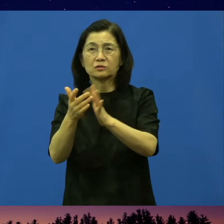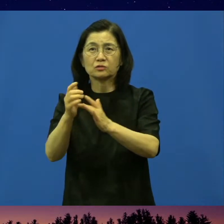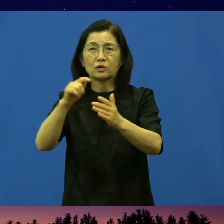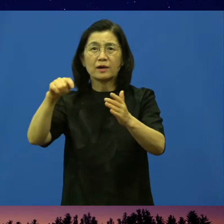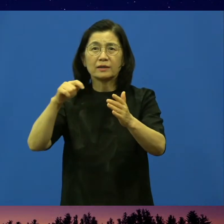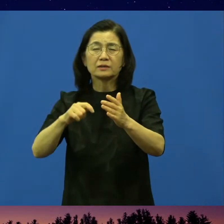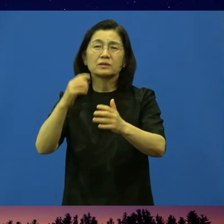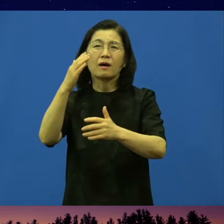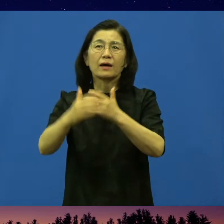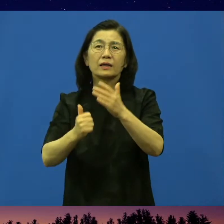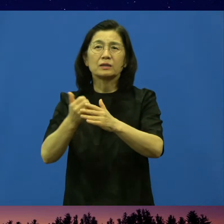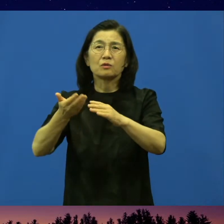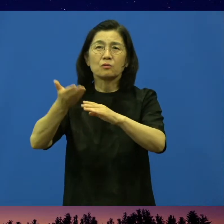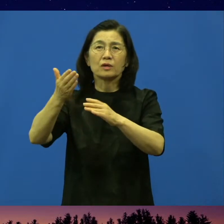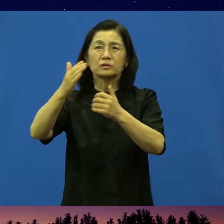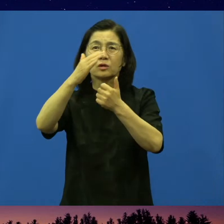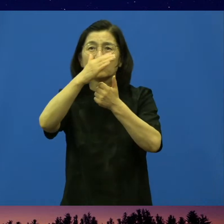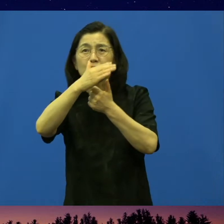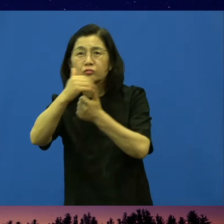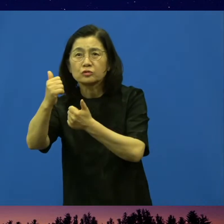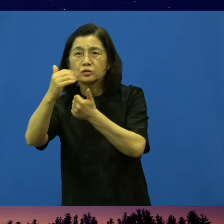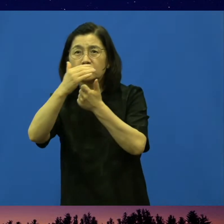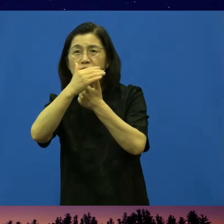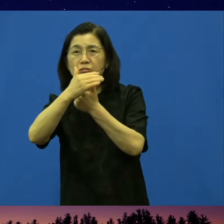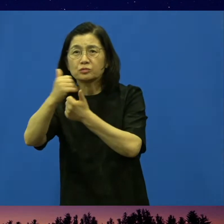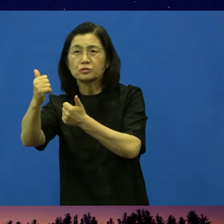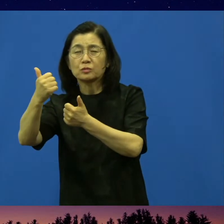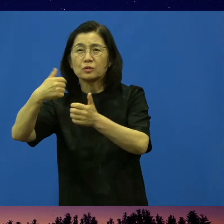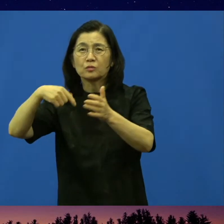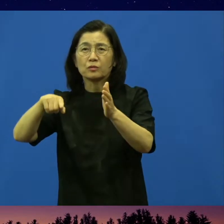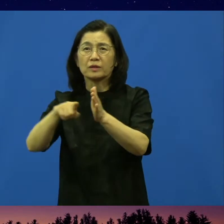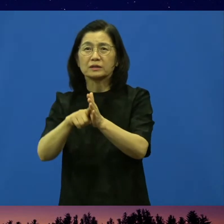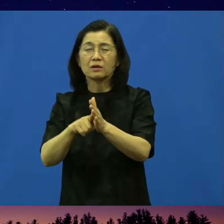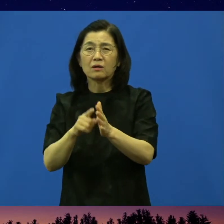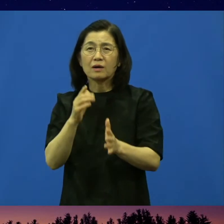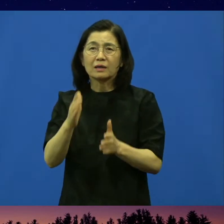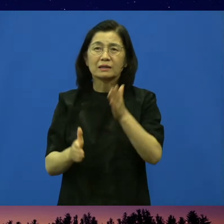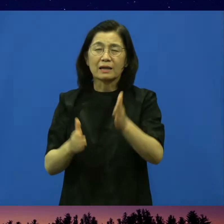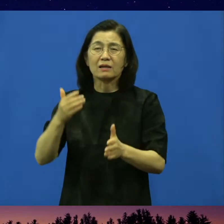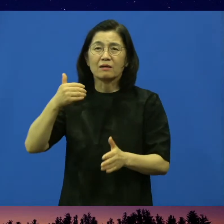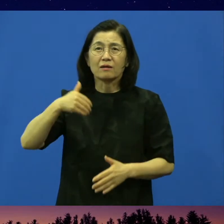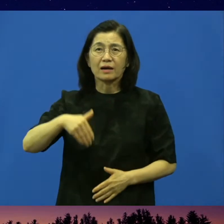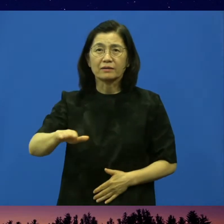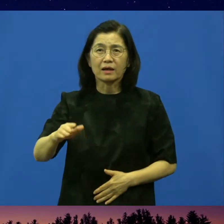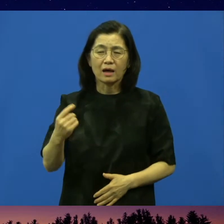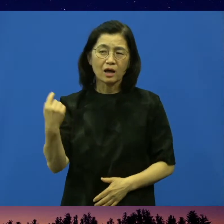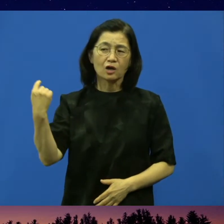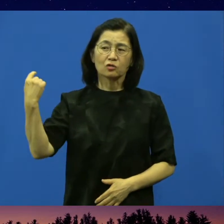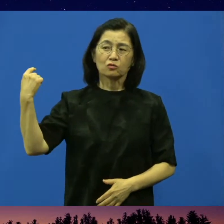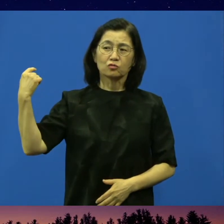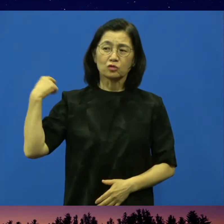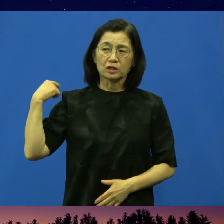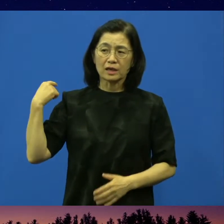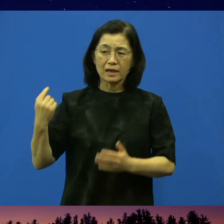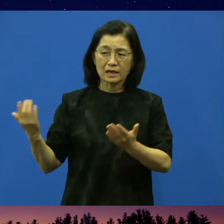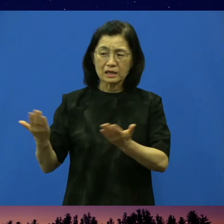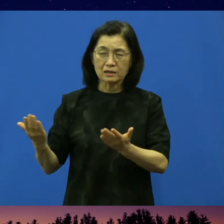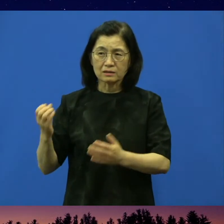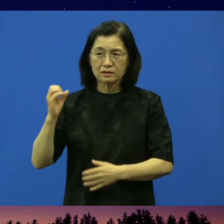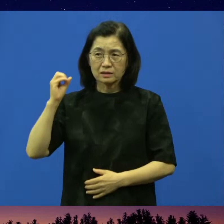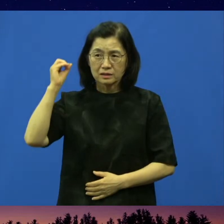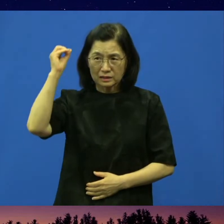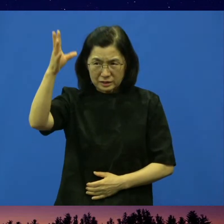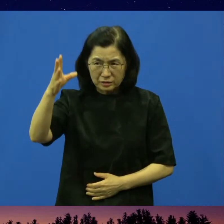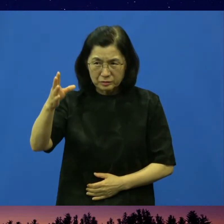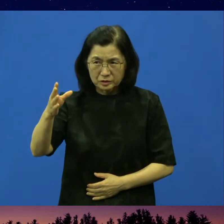위하여 달려가노라. 여기 매우 중요한 것은 뒤에 있는 것은 잊어버리고, 그러니까